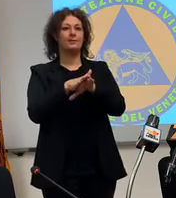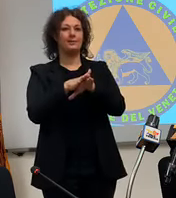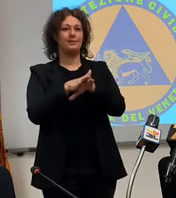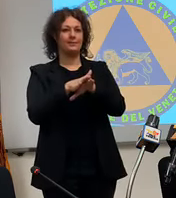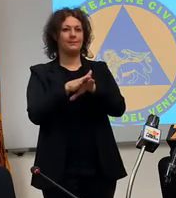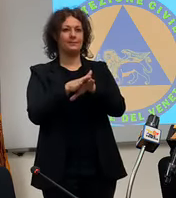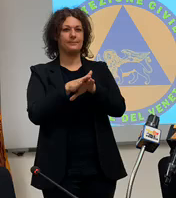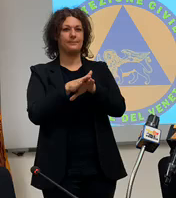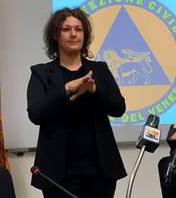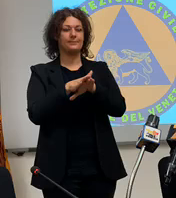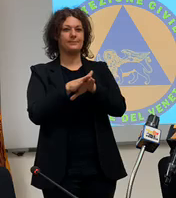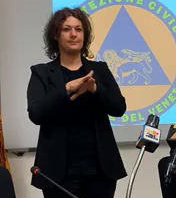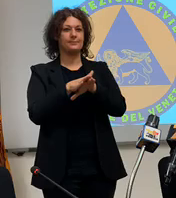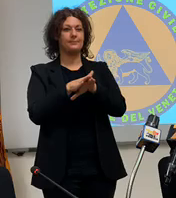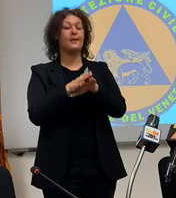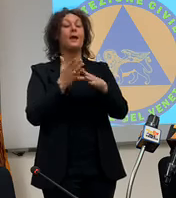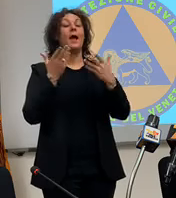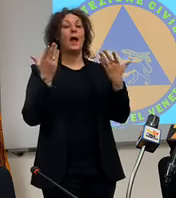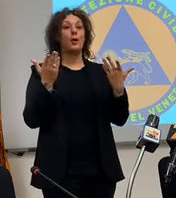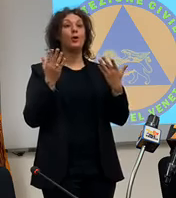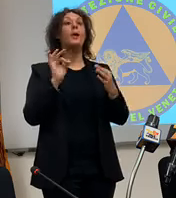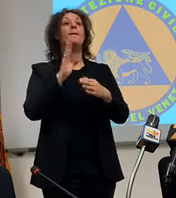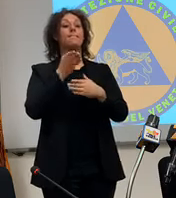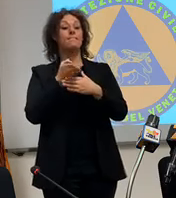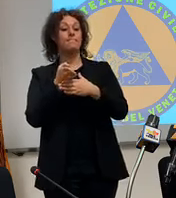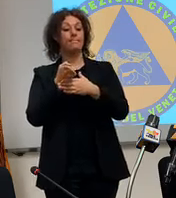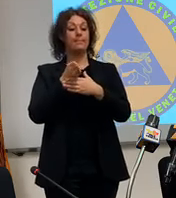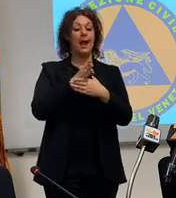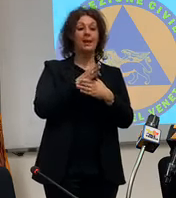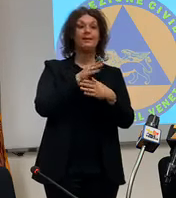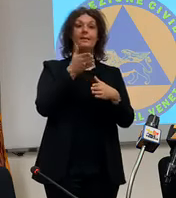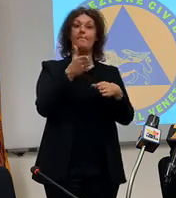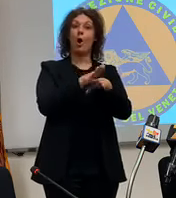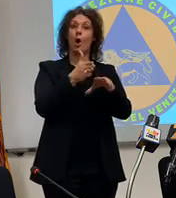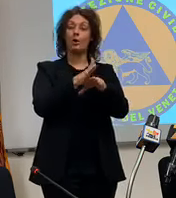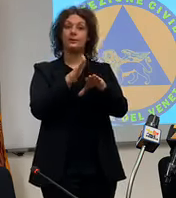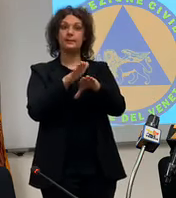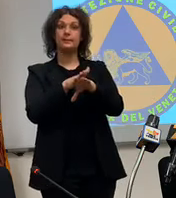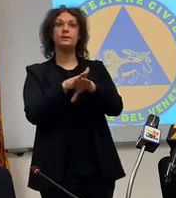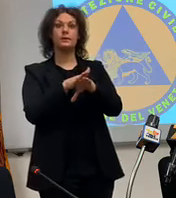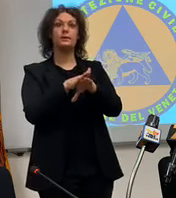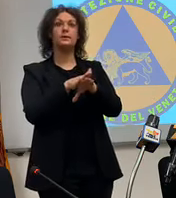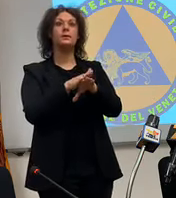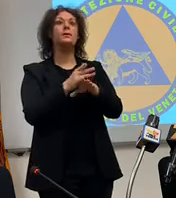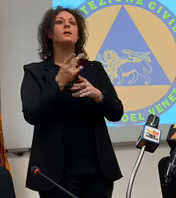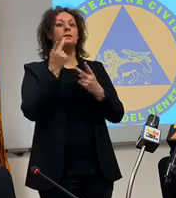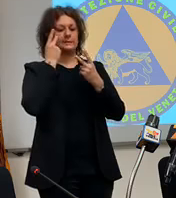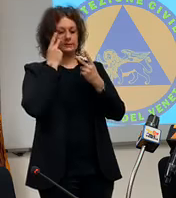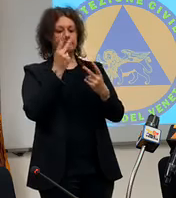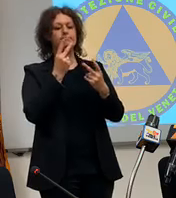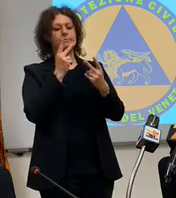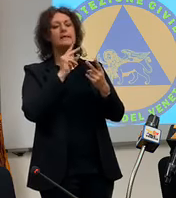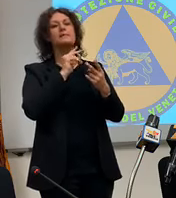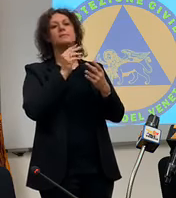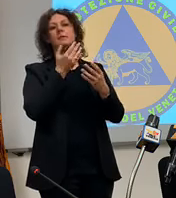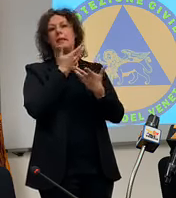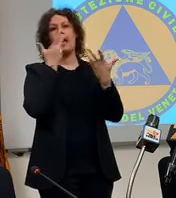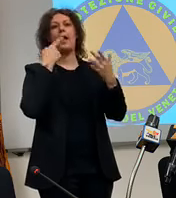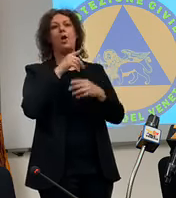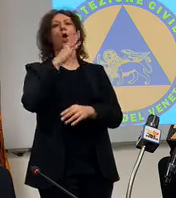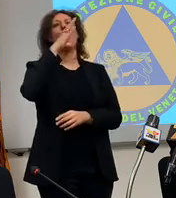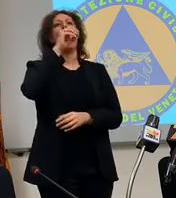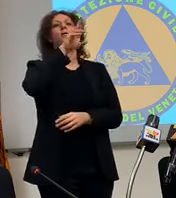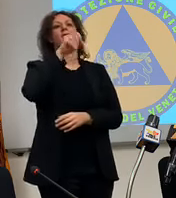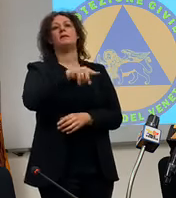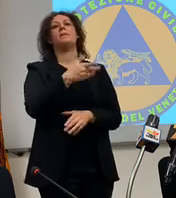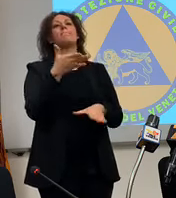parte di queste schede di morte vene specificata che c'è una diagnosi di covid quindi la persona è morta